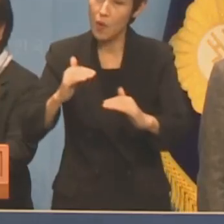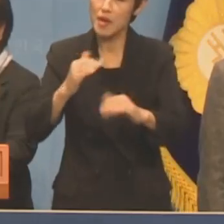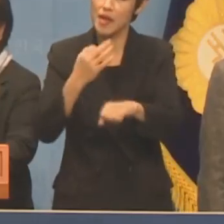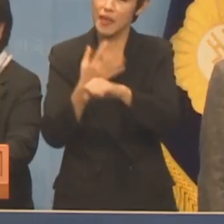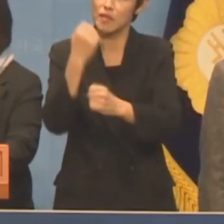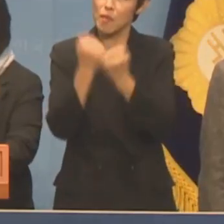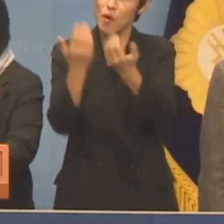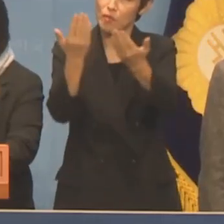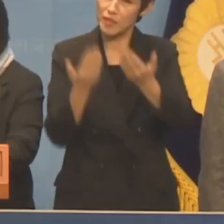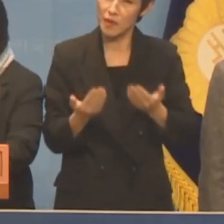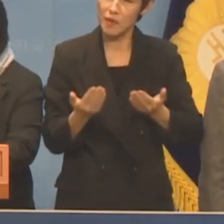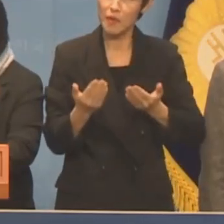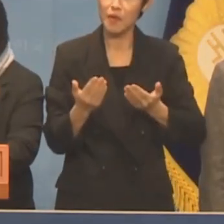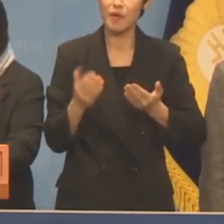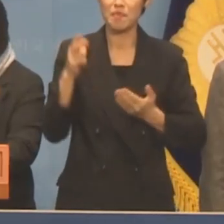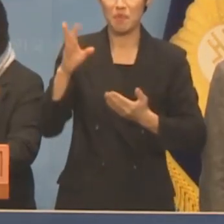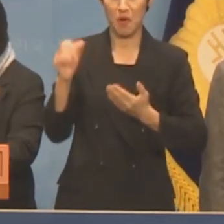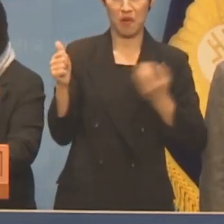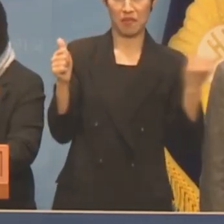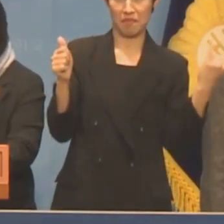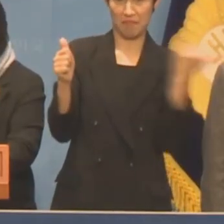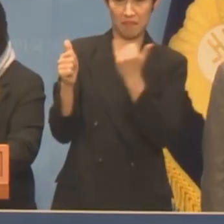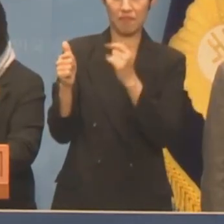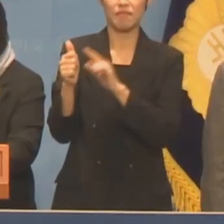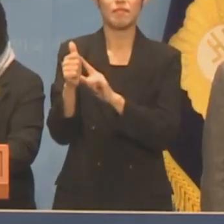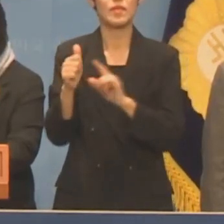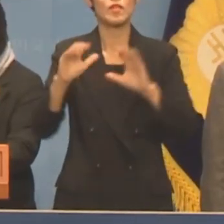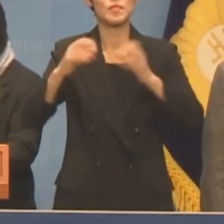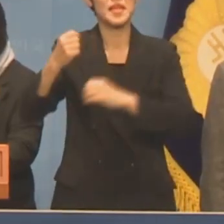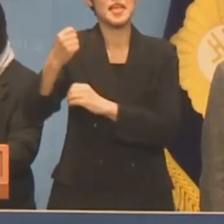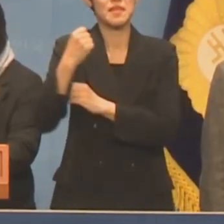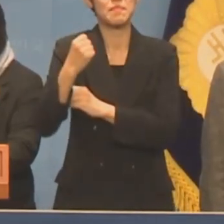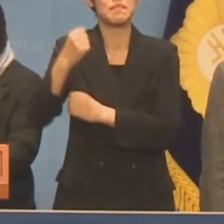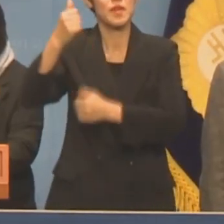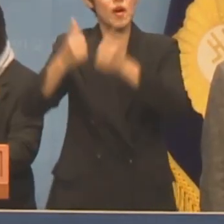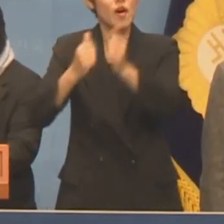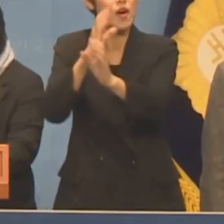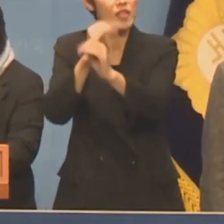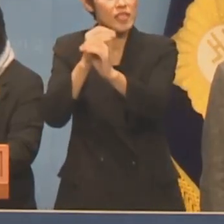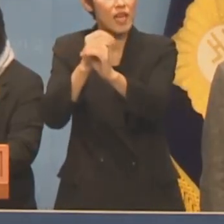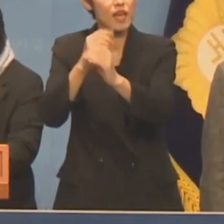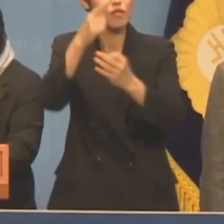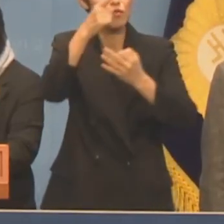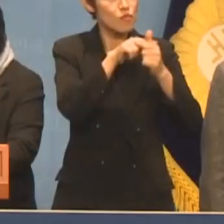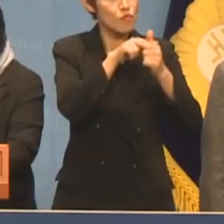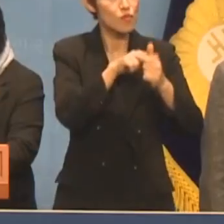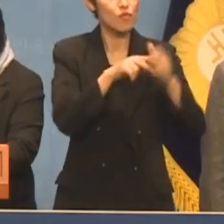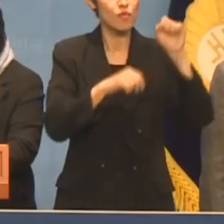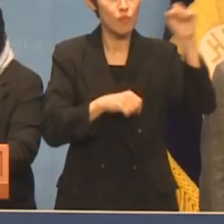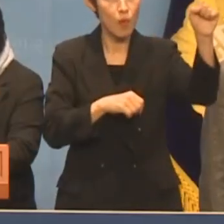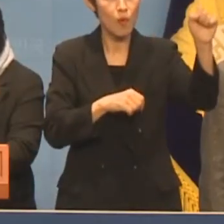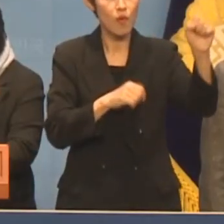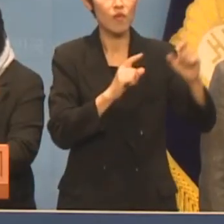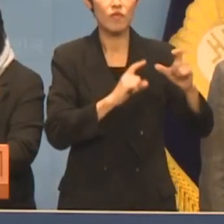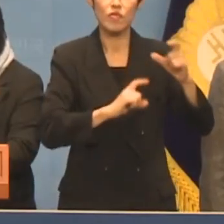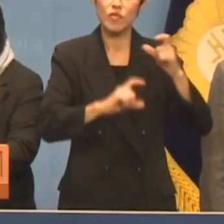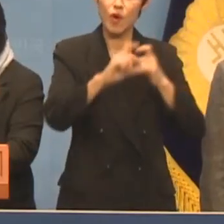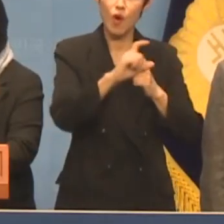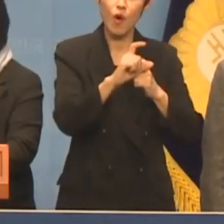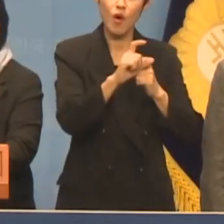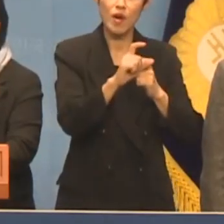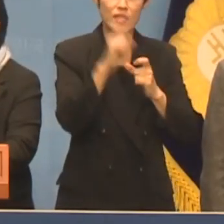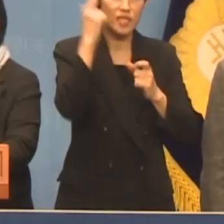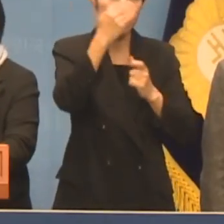부탁드려요 라고 했더니 명태균이 국민의힘 경선 일정과 윤석열 후보 보완해야 점 등 4가지